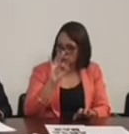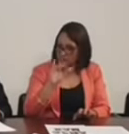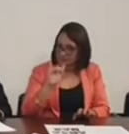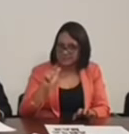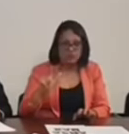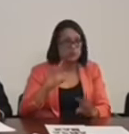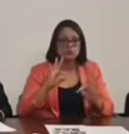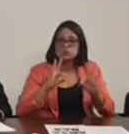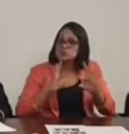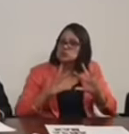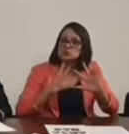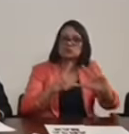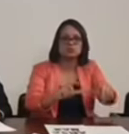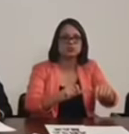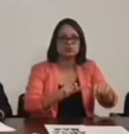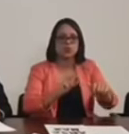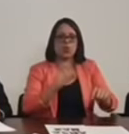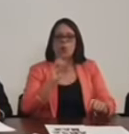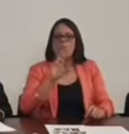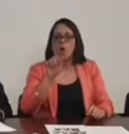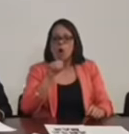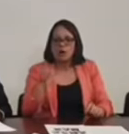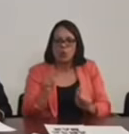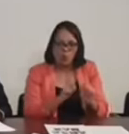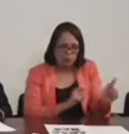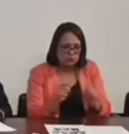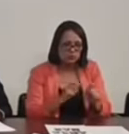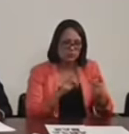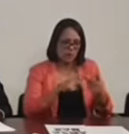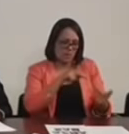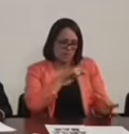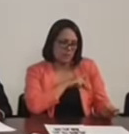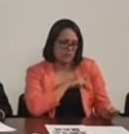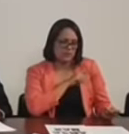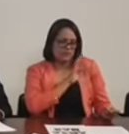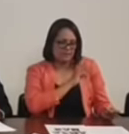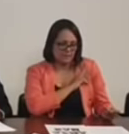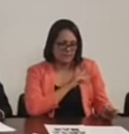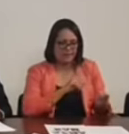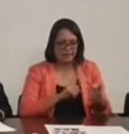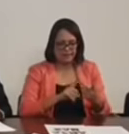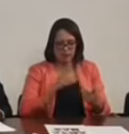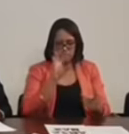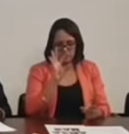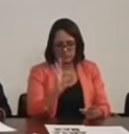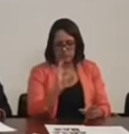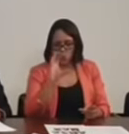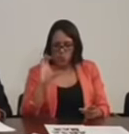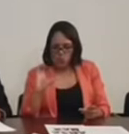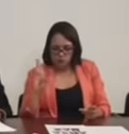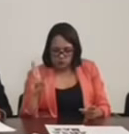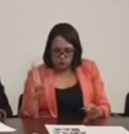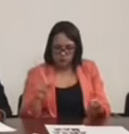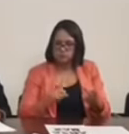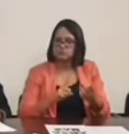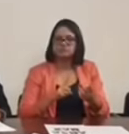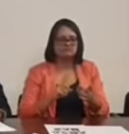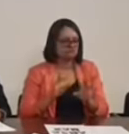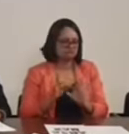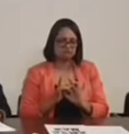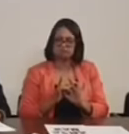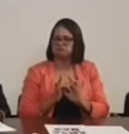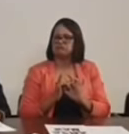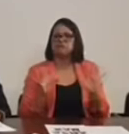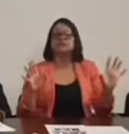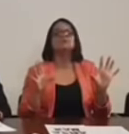controle, Polícia Federal, Tribunais de Contas, eles vão ter acesso livre ao